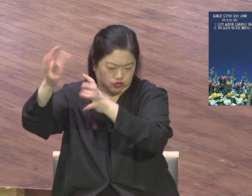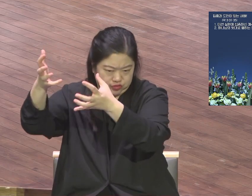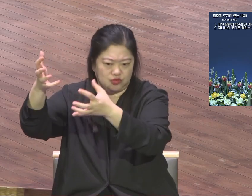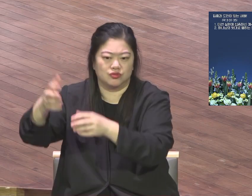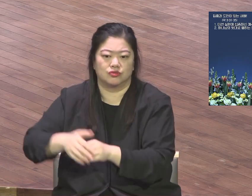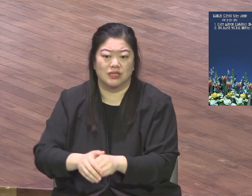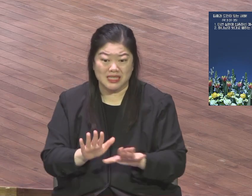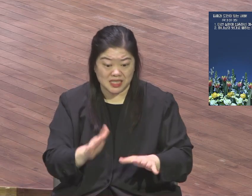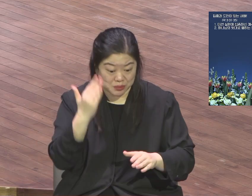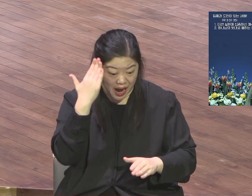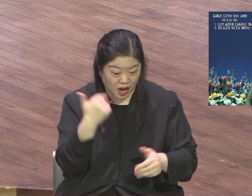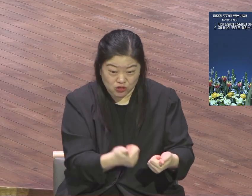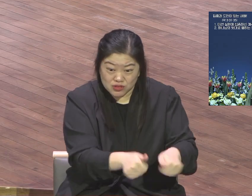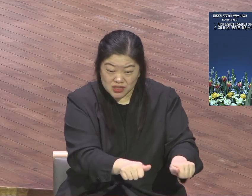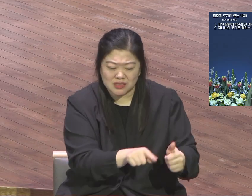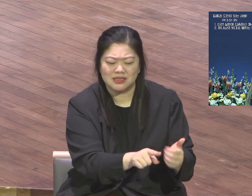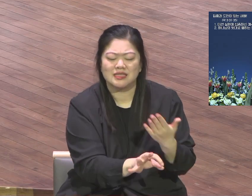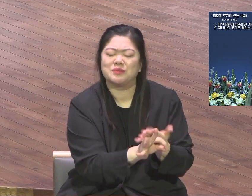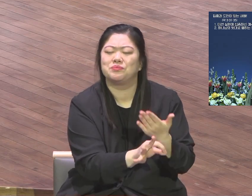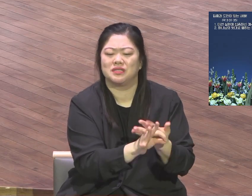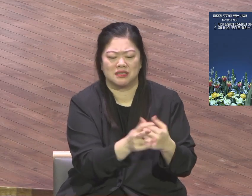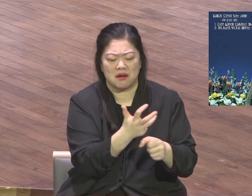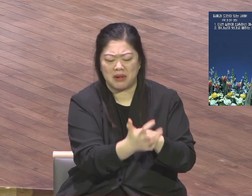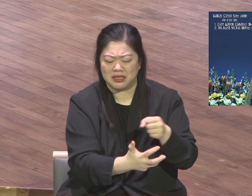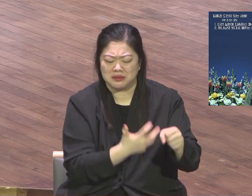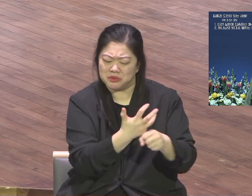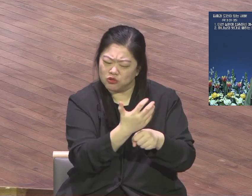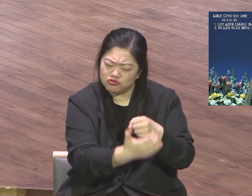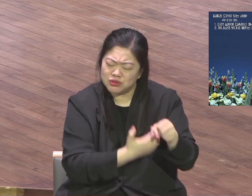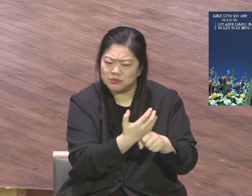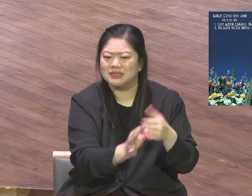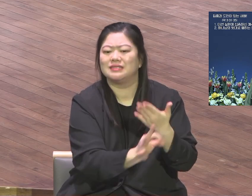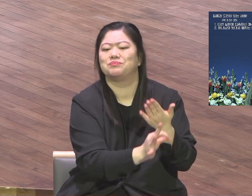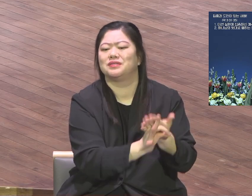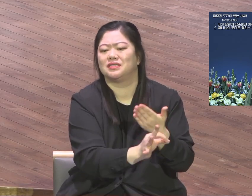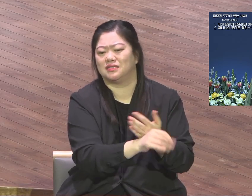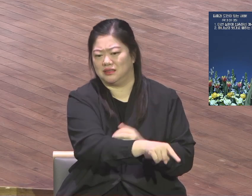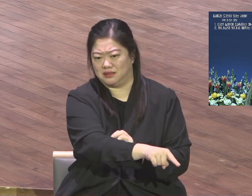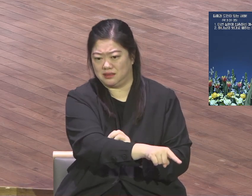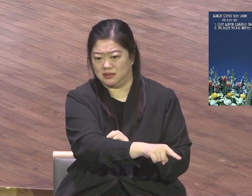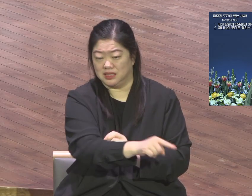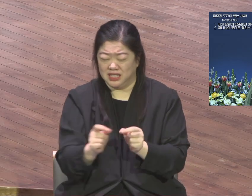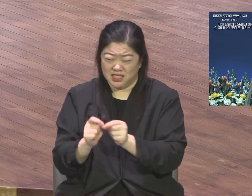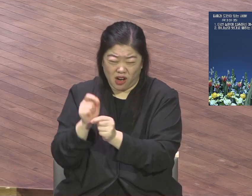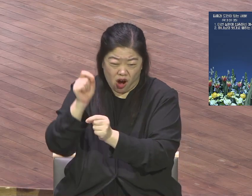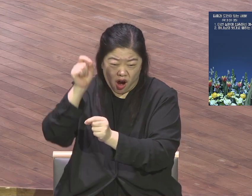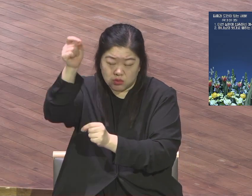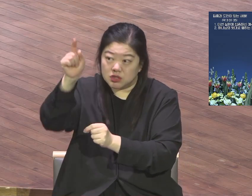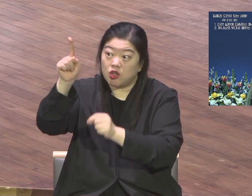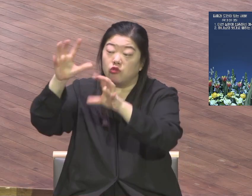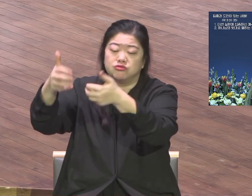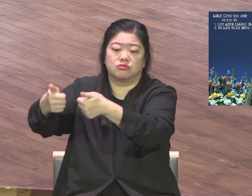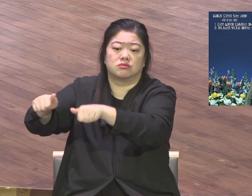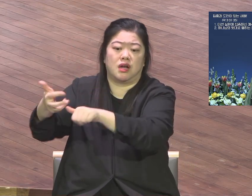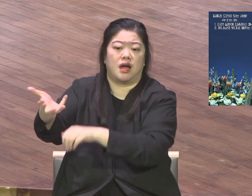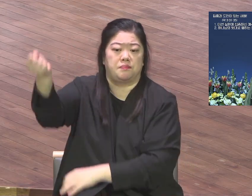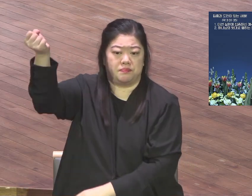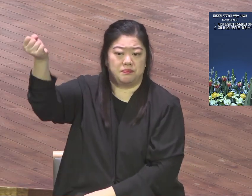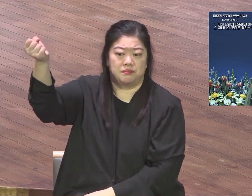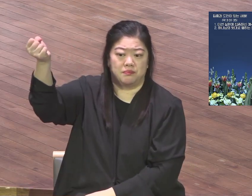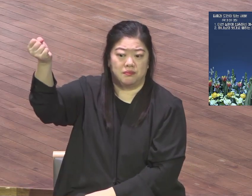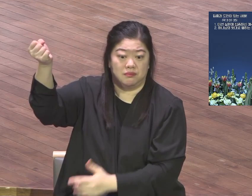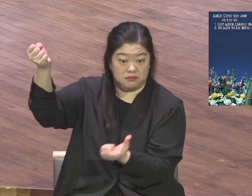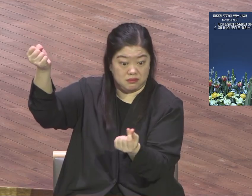있다가 떠나는, 잠시 육신의 옷을 입고 있다가 떠나야 우리 영생 안에 영생 얻은 사람들이라니까. 영생을